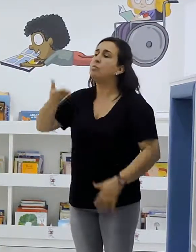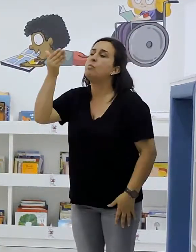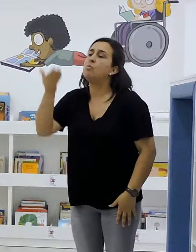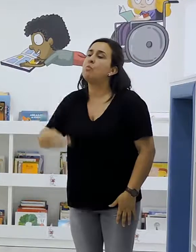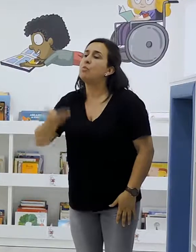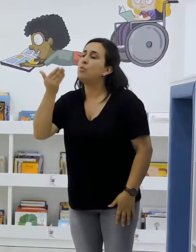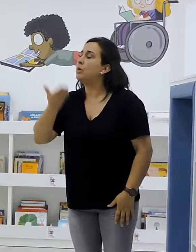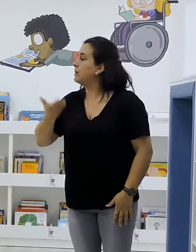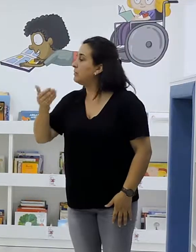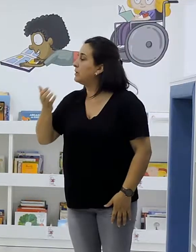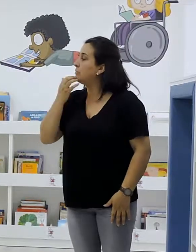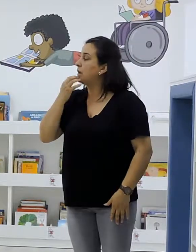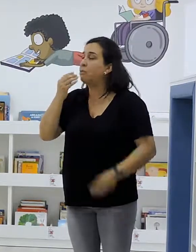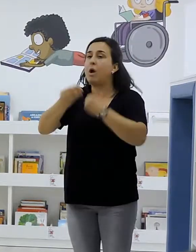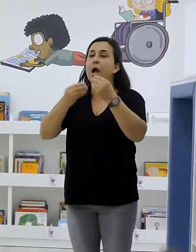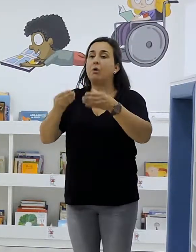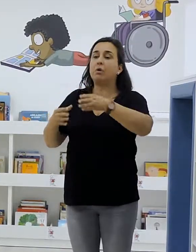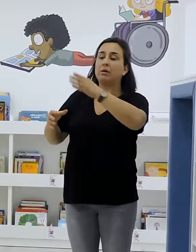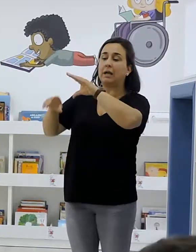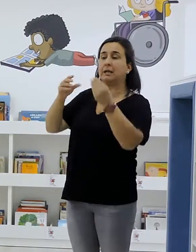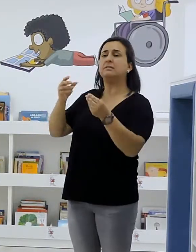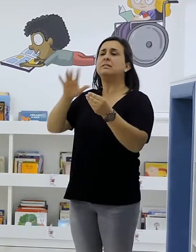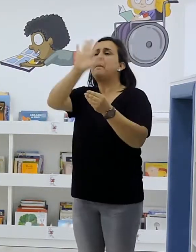importante. Si pongo así, ¿qué número aparece?